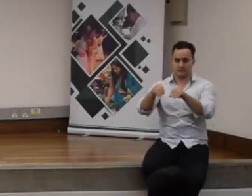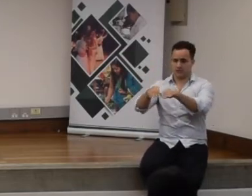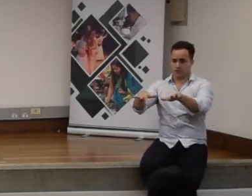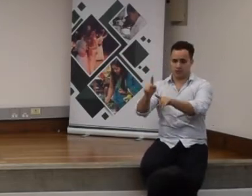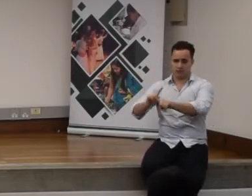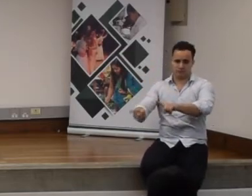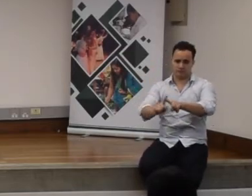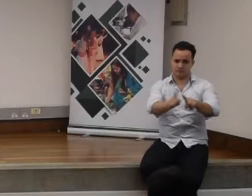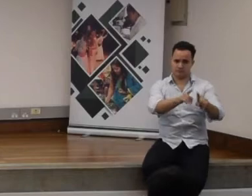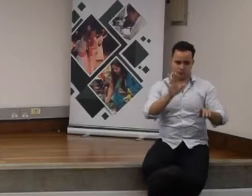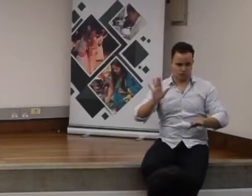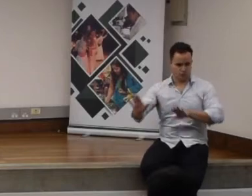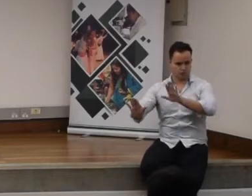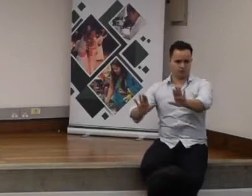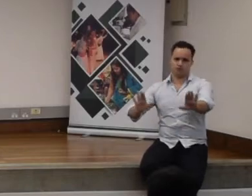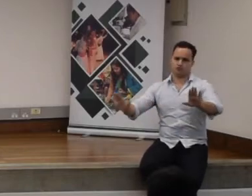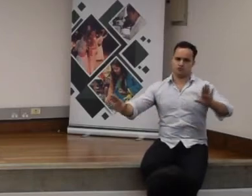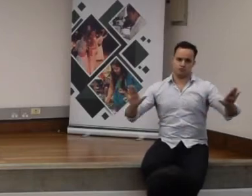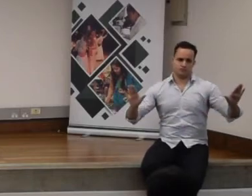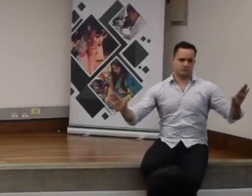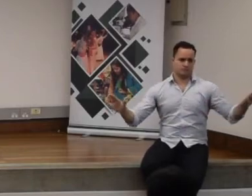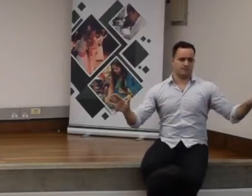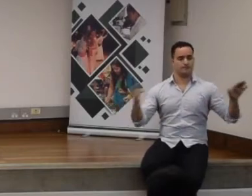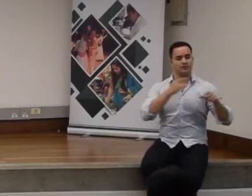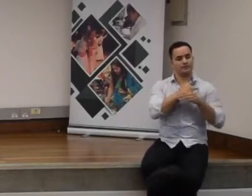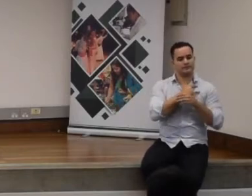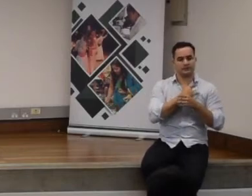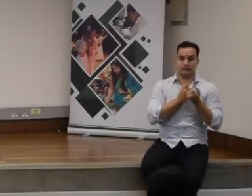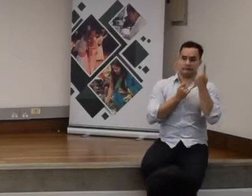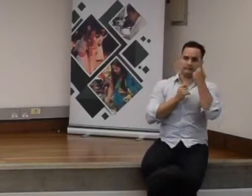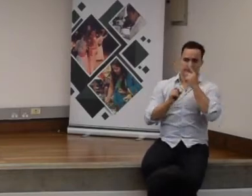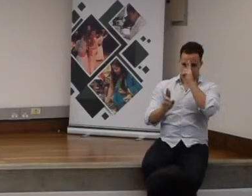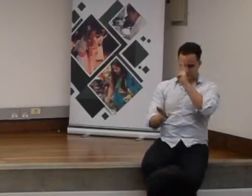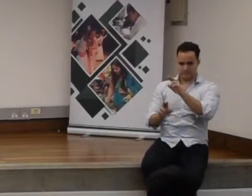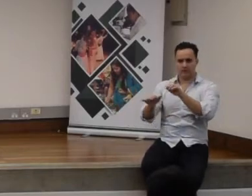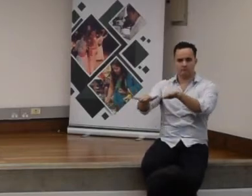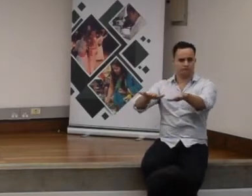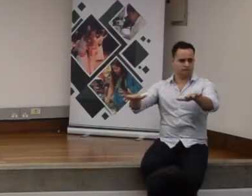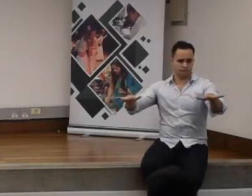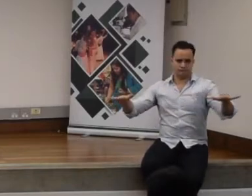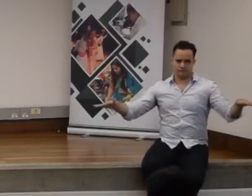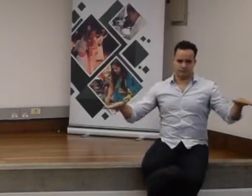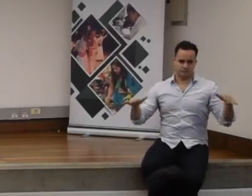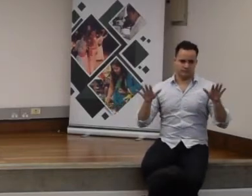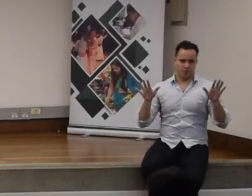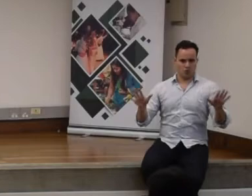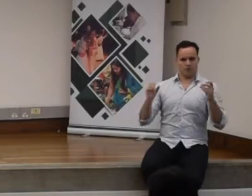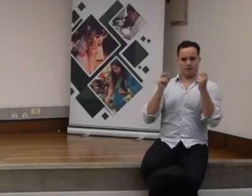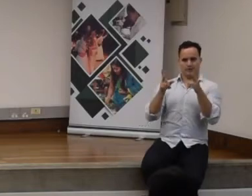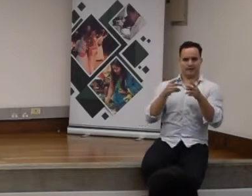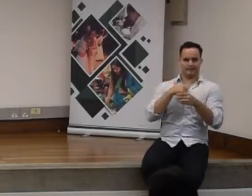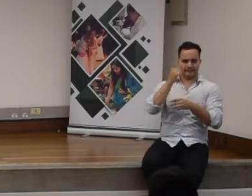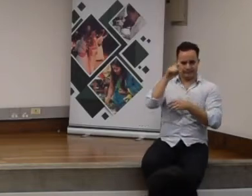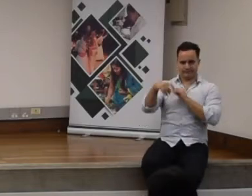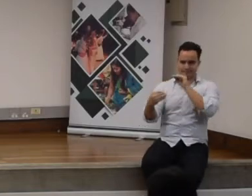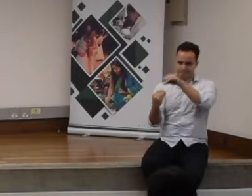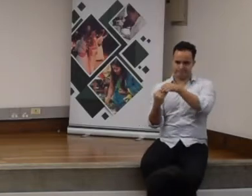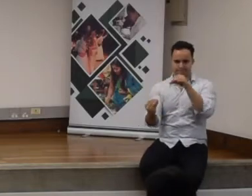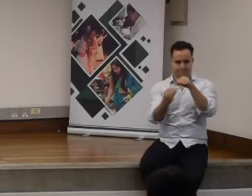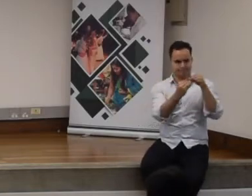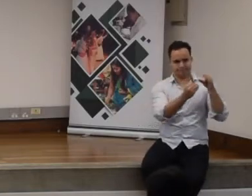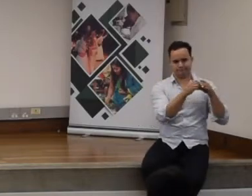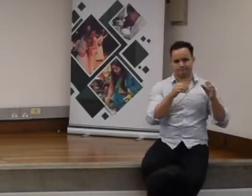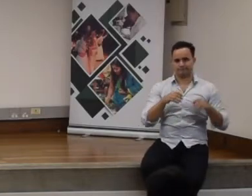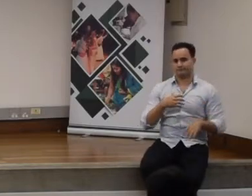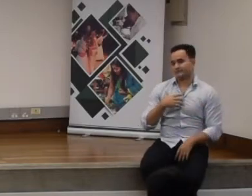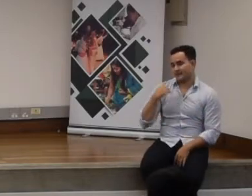y que la universidad entonces en esa lógica debe mutar para poder llegar a cada uno de esos territorios. Eso